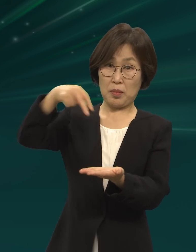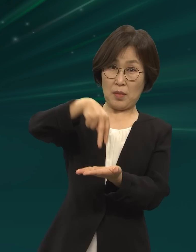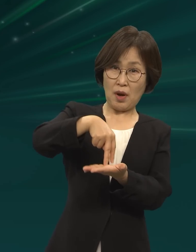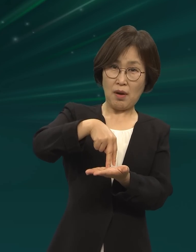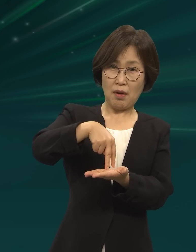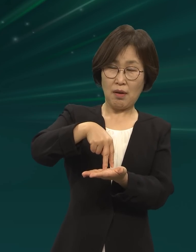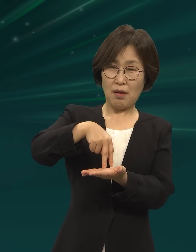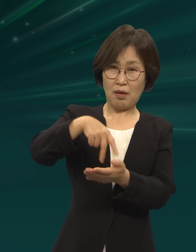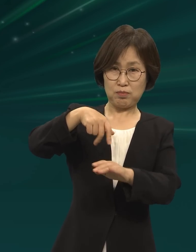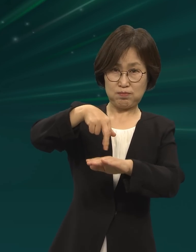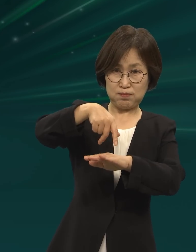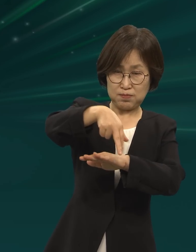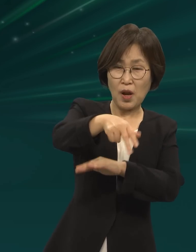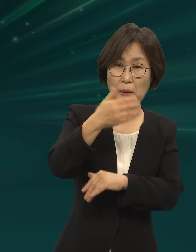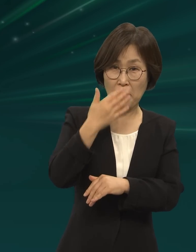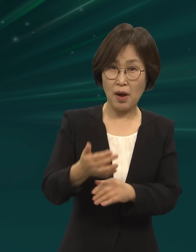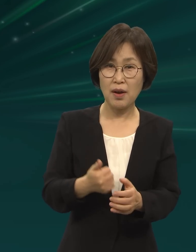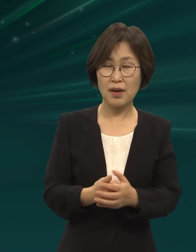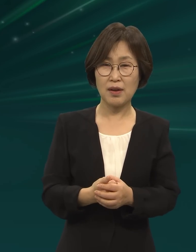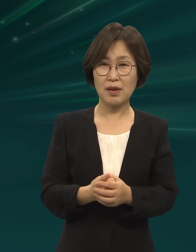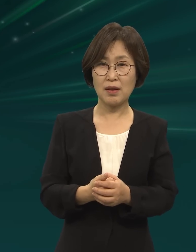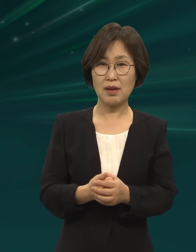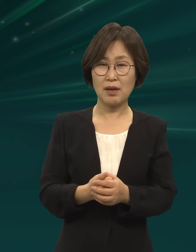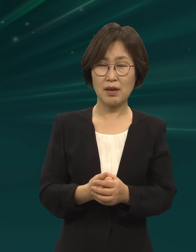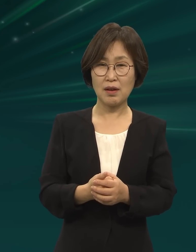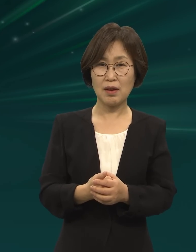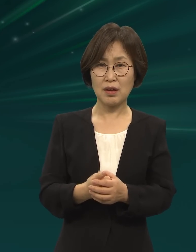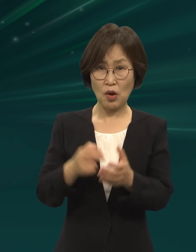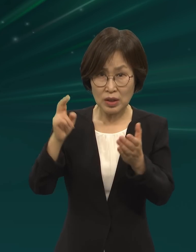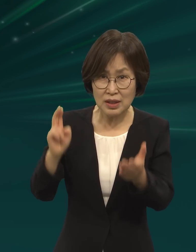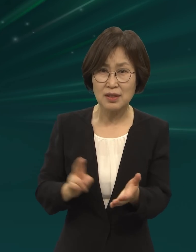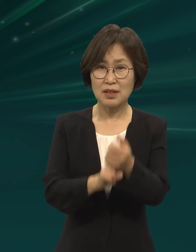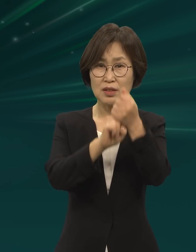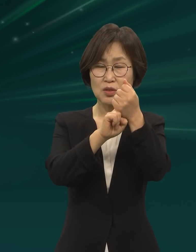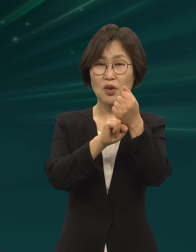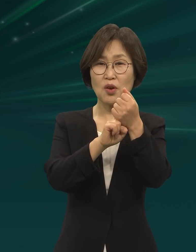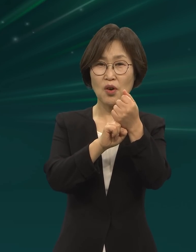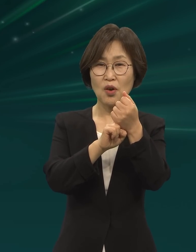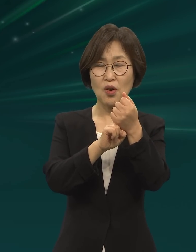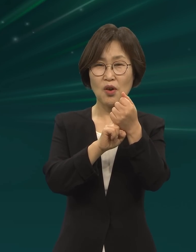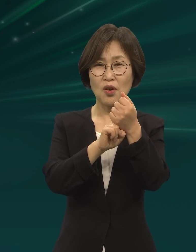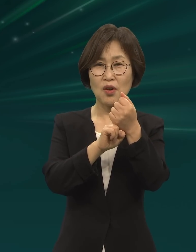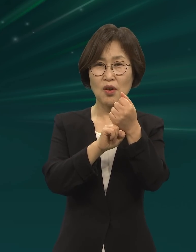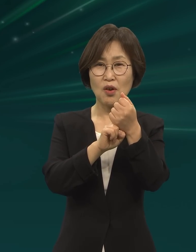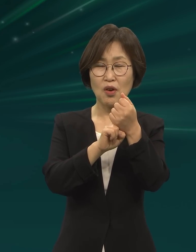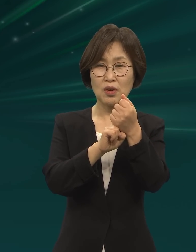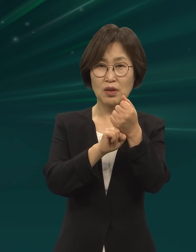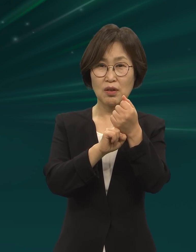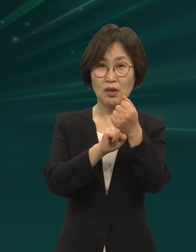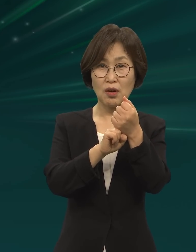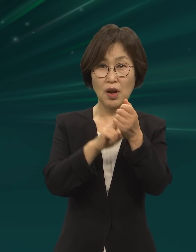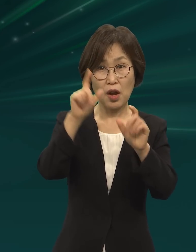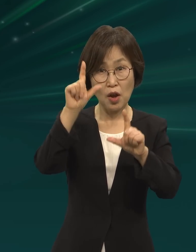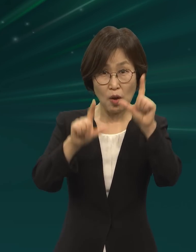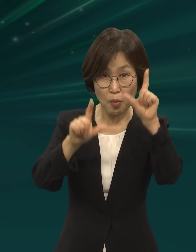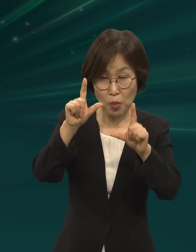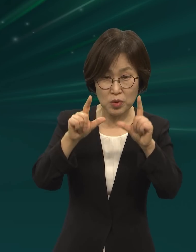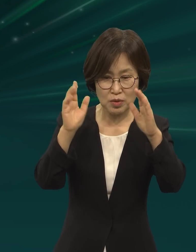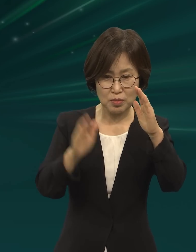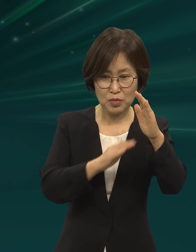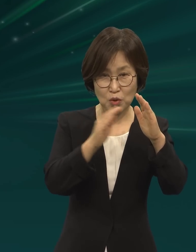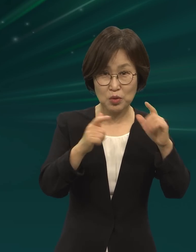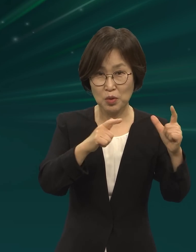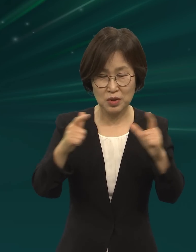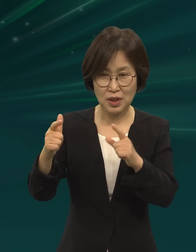근데 이 역사들이, 근데 치유 역사들이 성도님들이 다 보고 있었어요. 이분들이